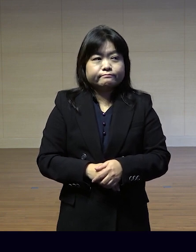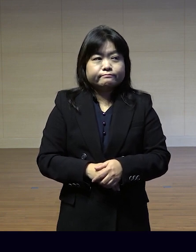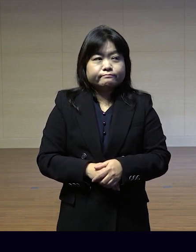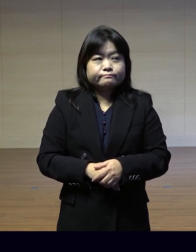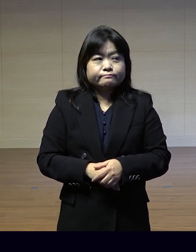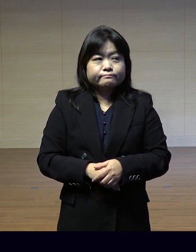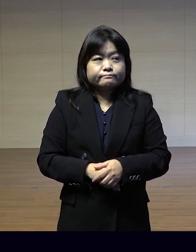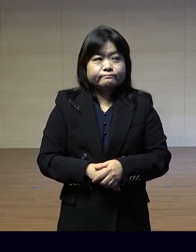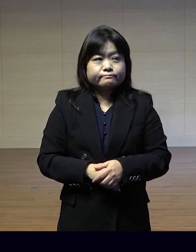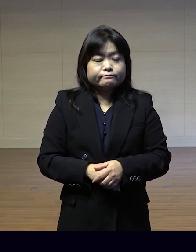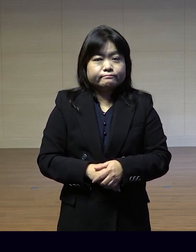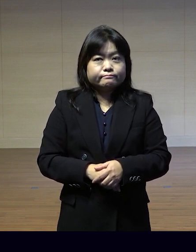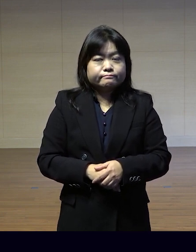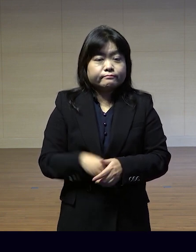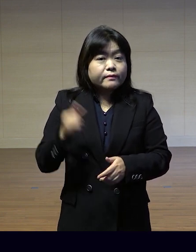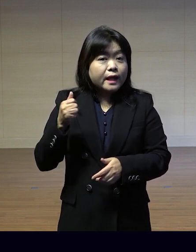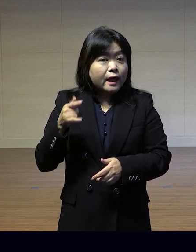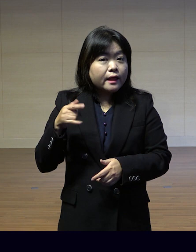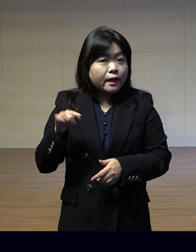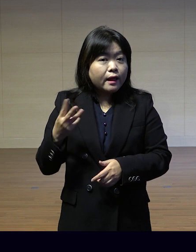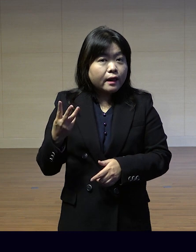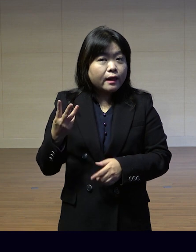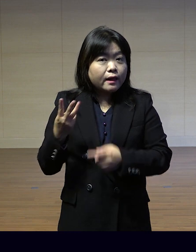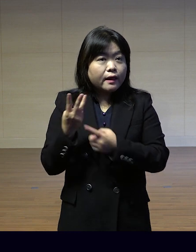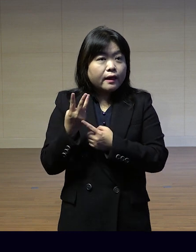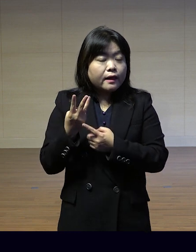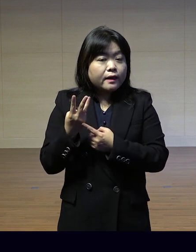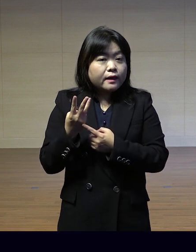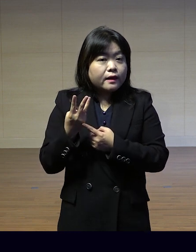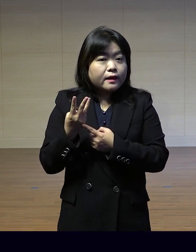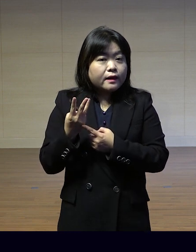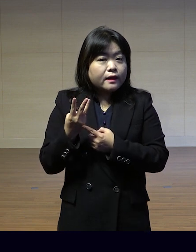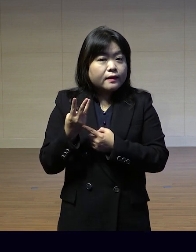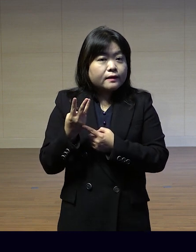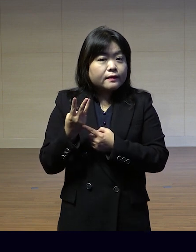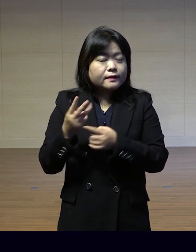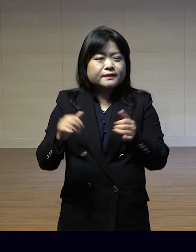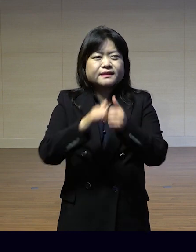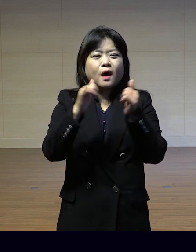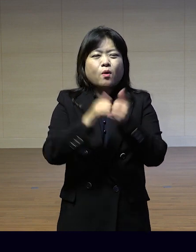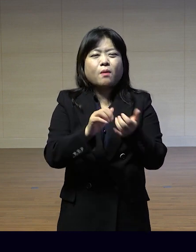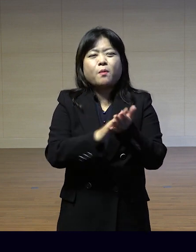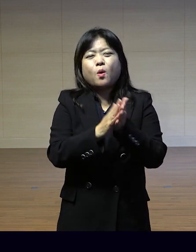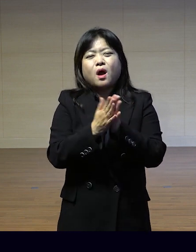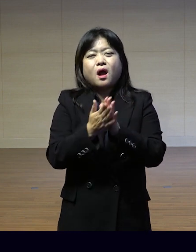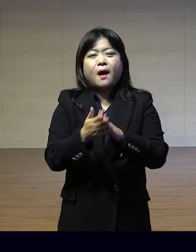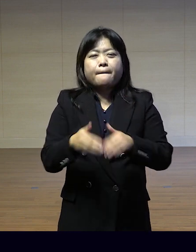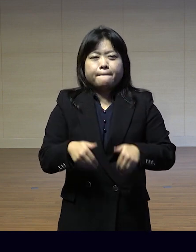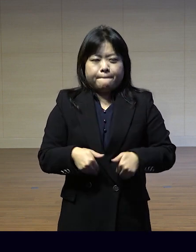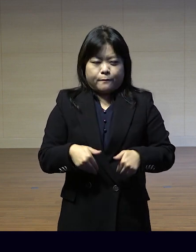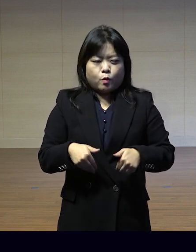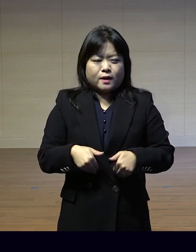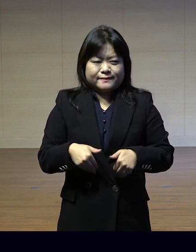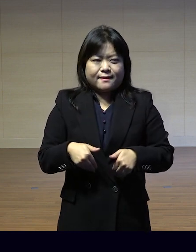우선 헤겔이 우리 사회가 변화해야 된다 하는